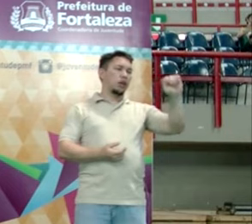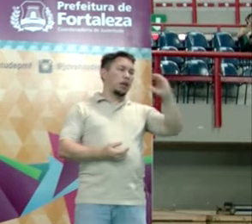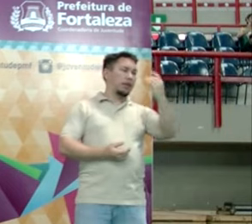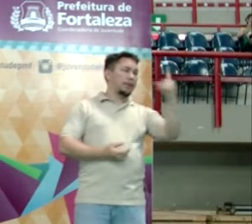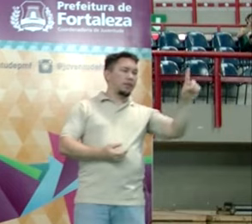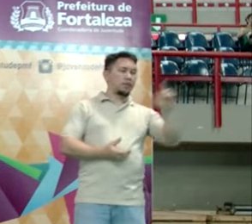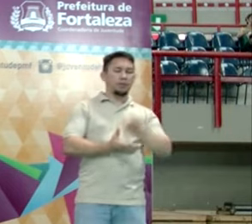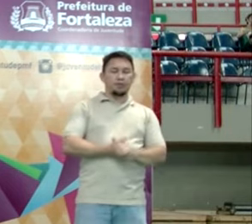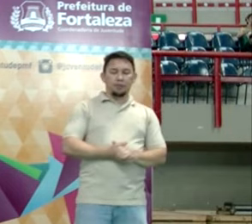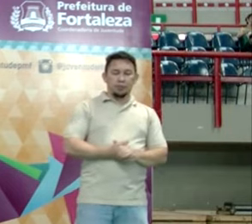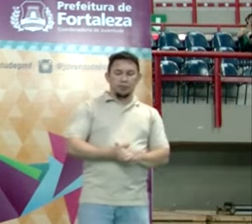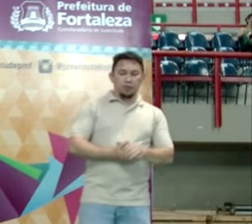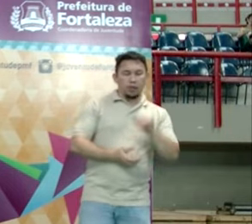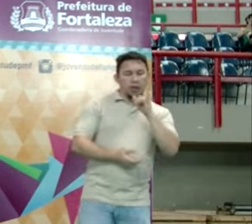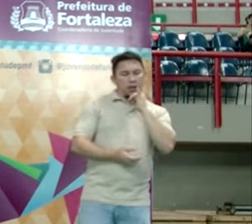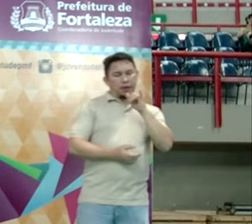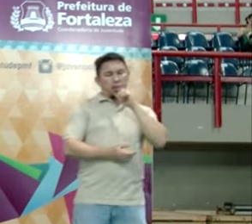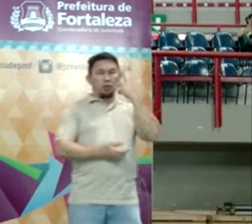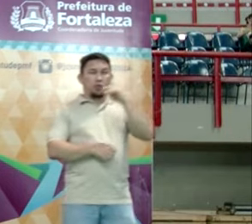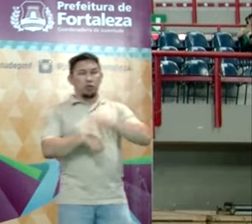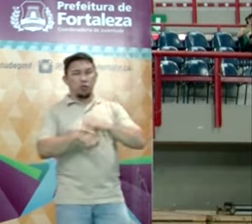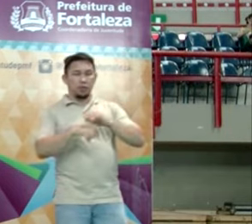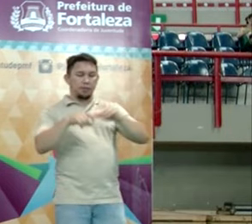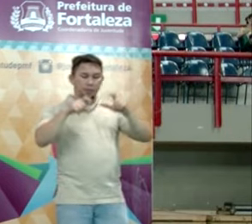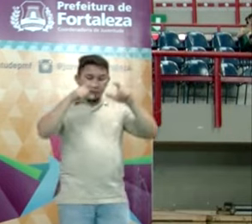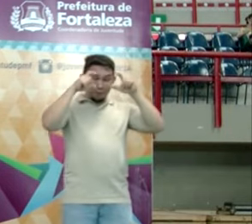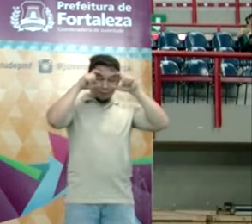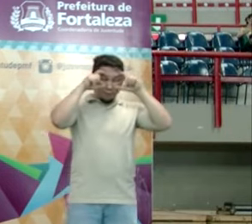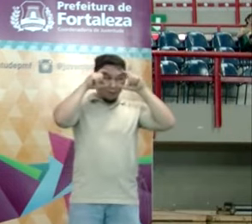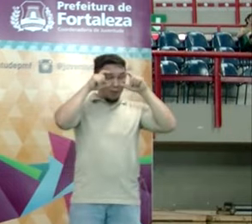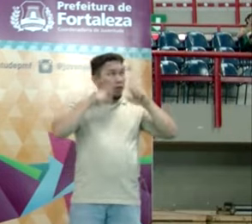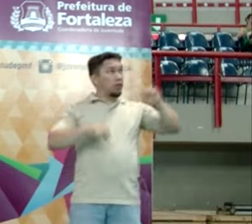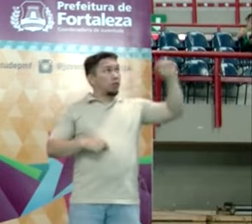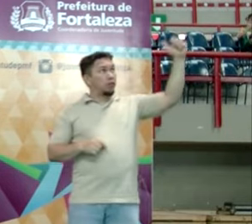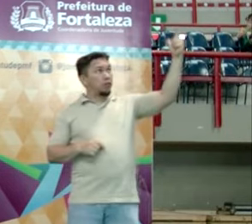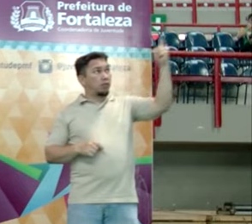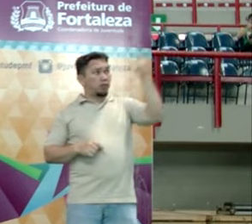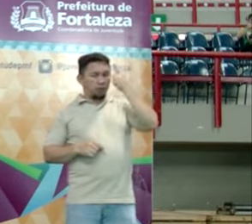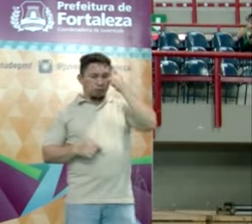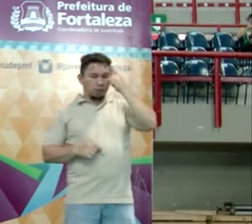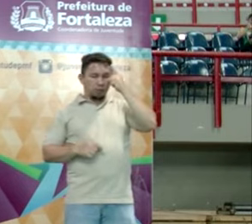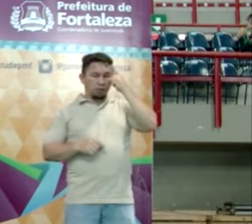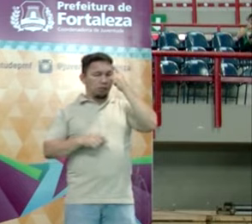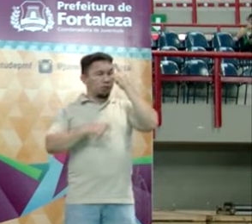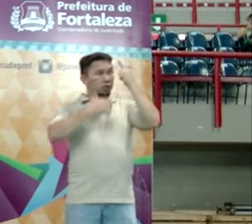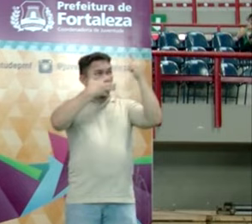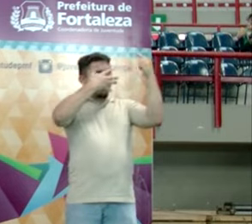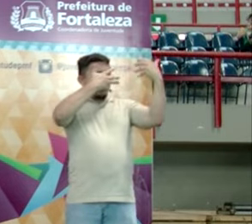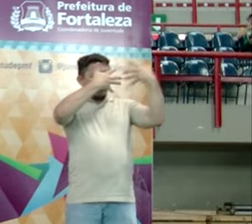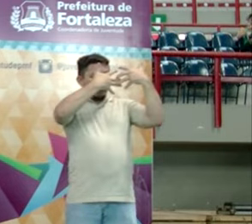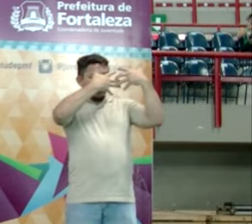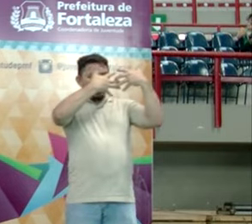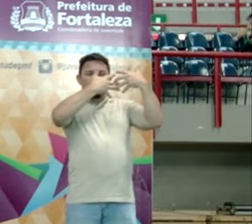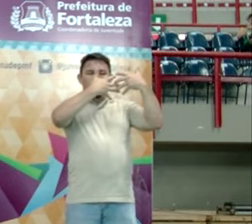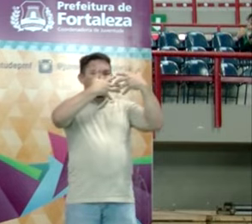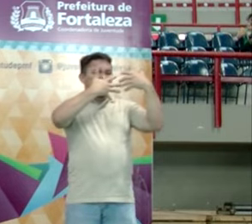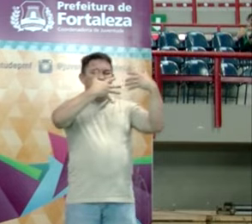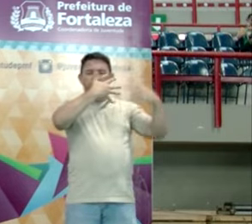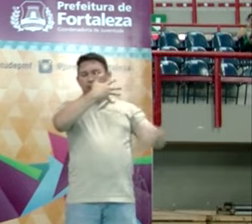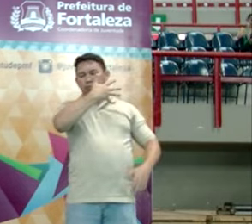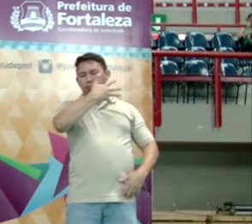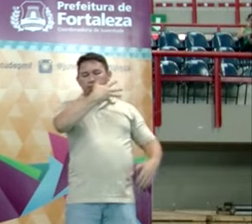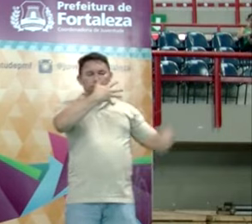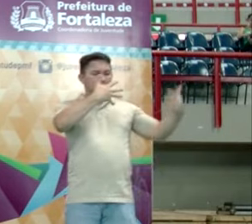por exemplo, usa um óculos escuros, a radiação ela atravessa os seus óculos escuros? Não,